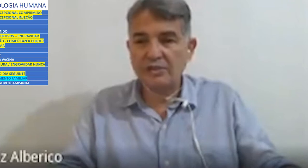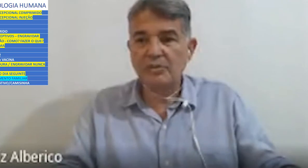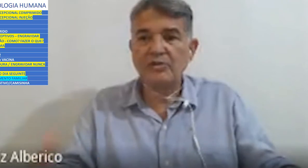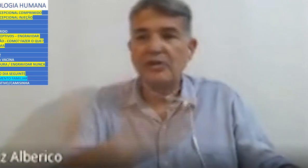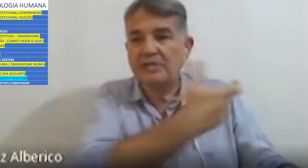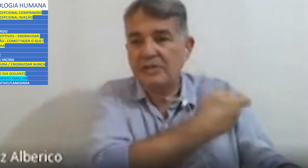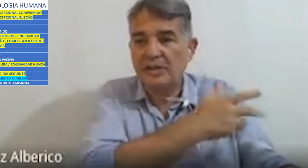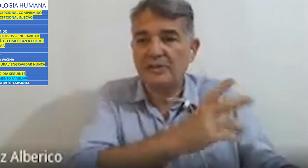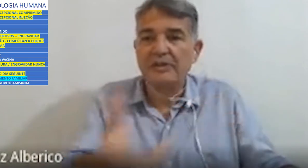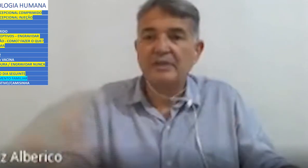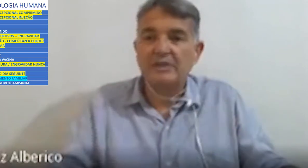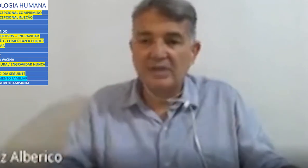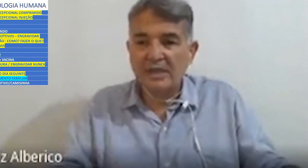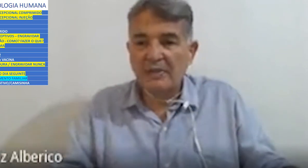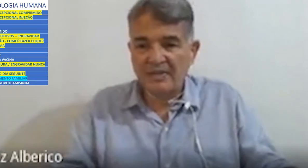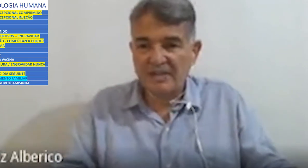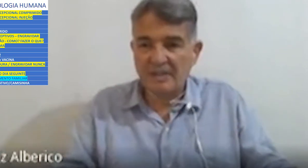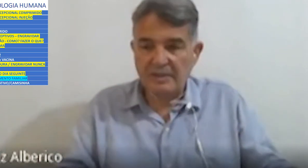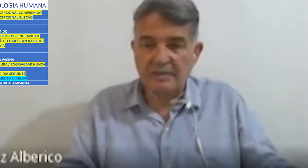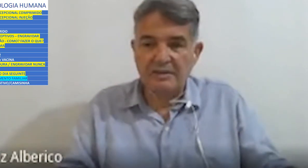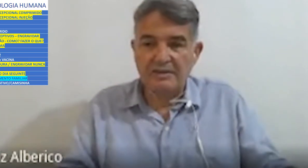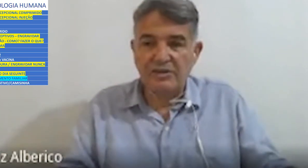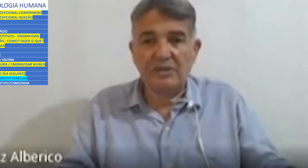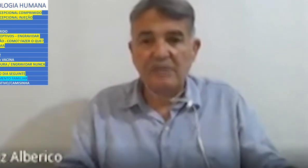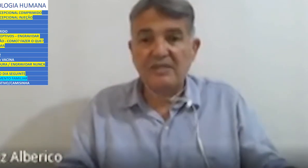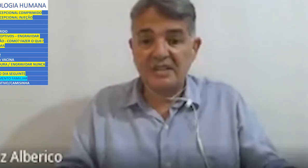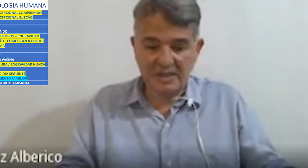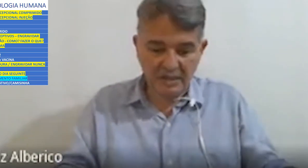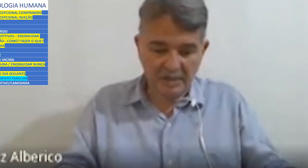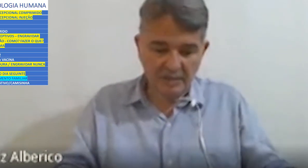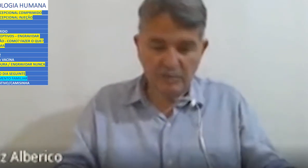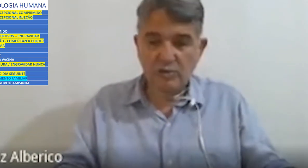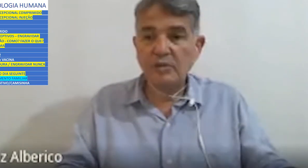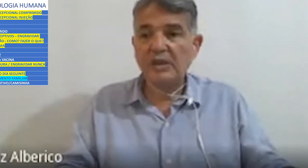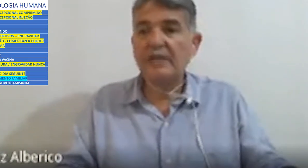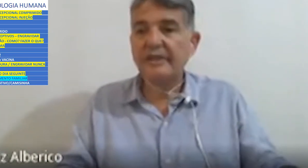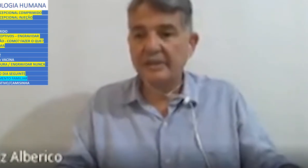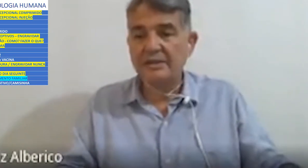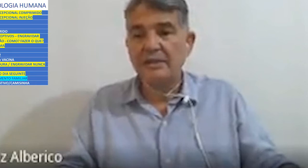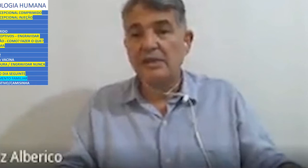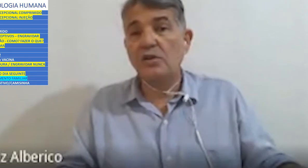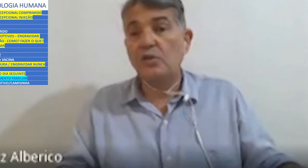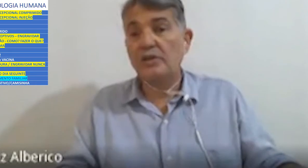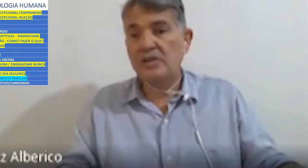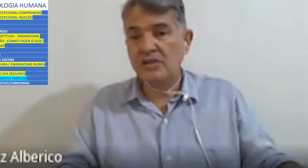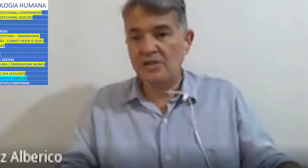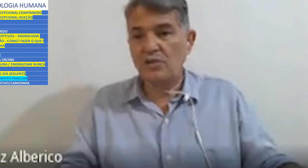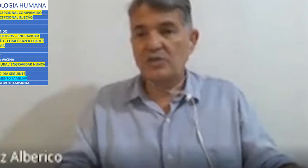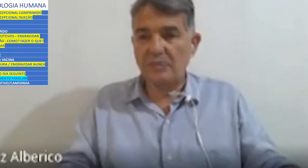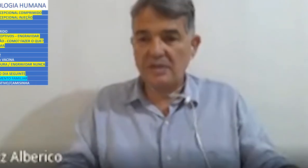que só esse sinal já dá para vacina. A gente tem que fazer essa crítica para o SUS entender que outras injeções também